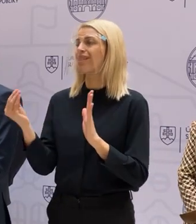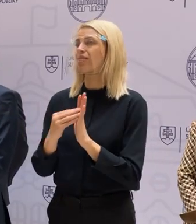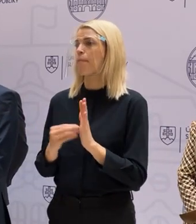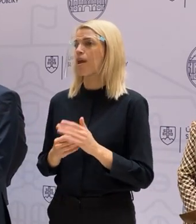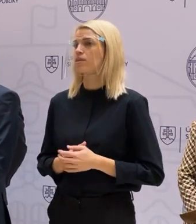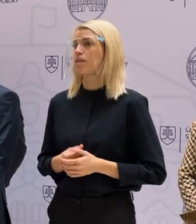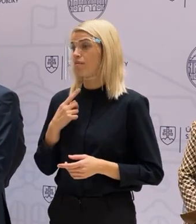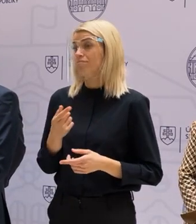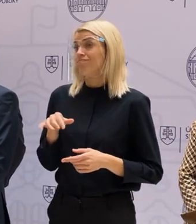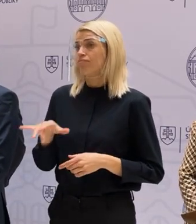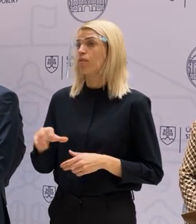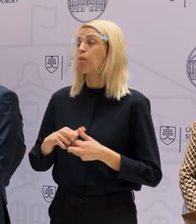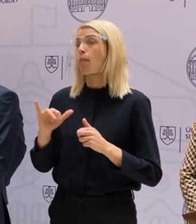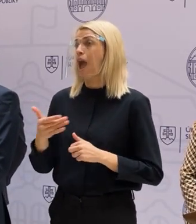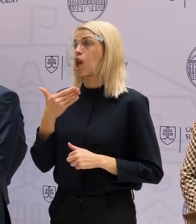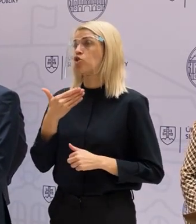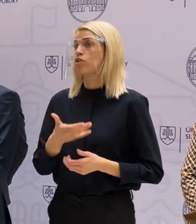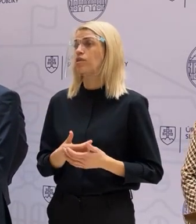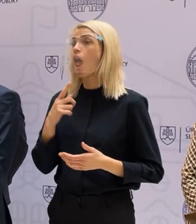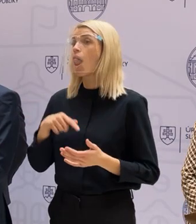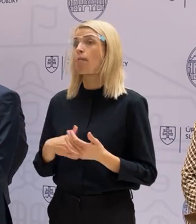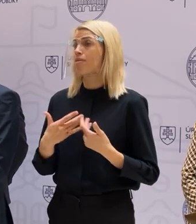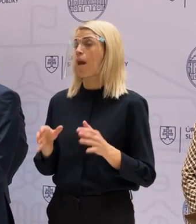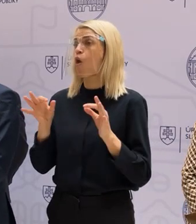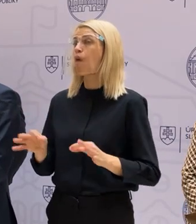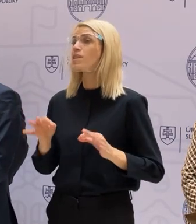s Českom. No, pokiaľ nemá oficiálny COVID pas,